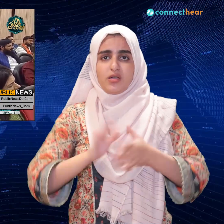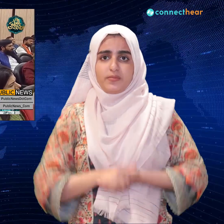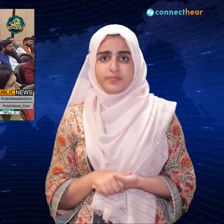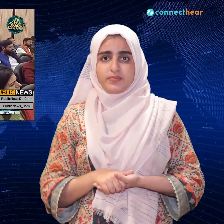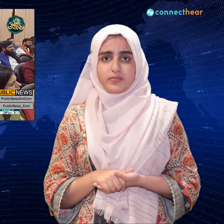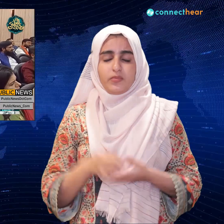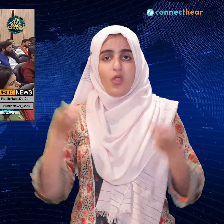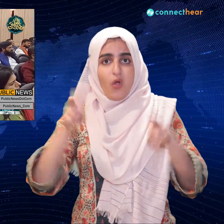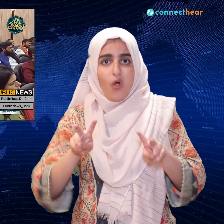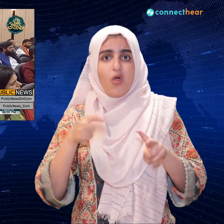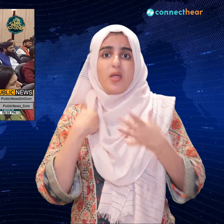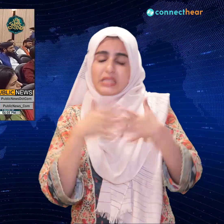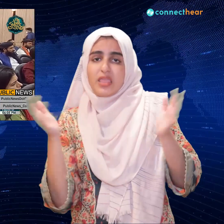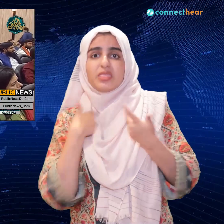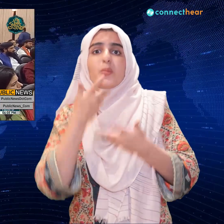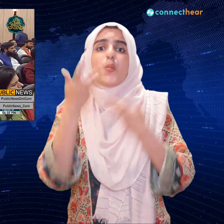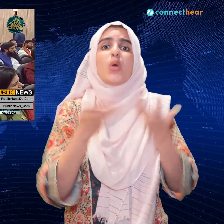علاوہ دو اور